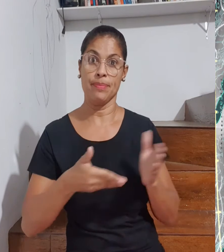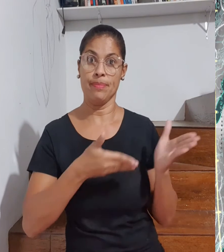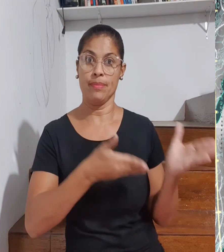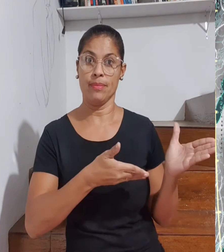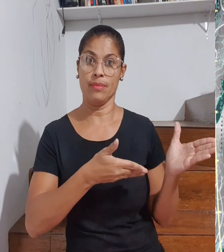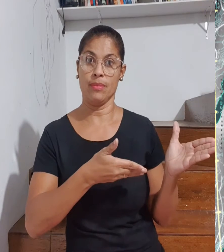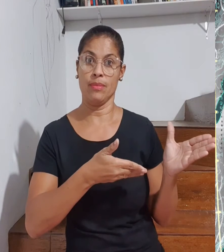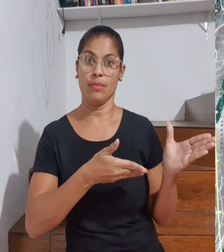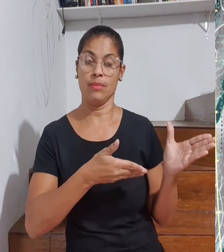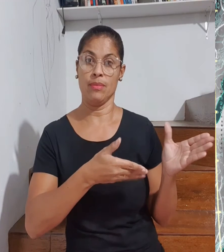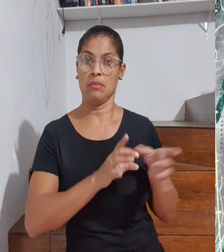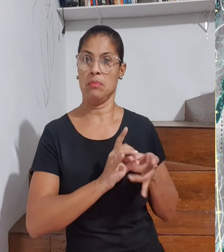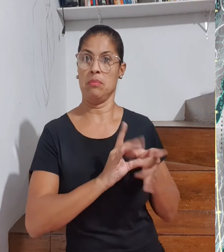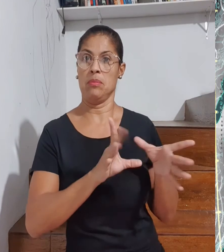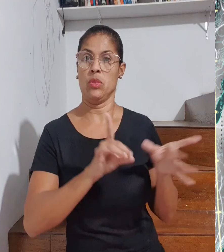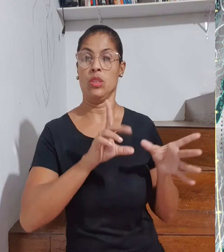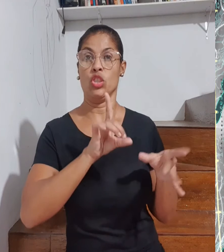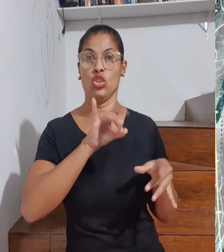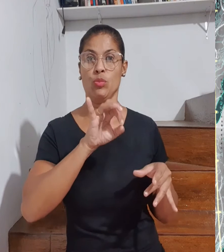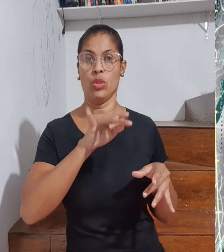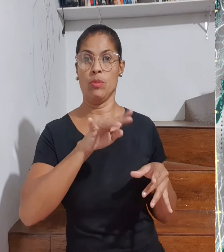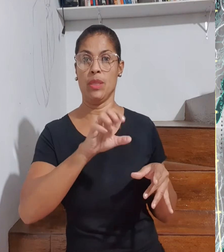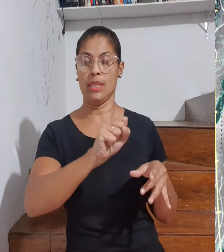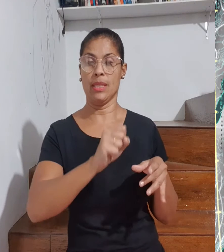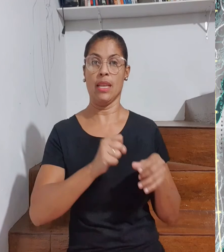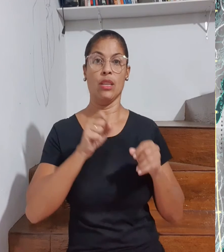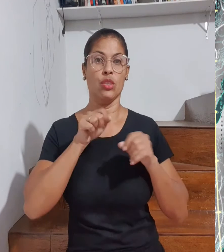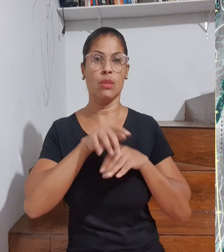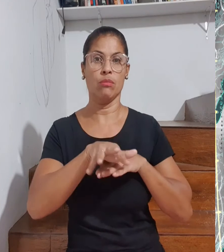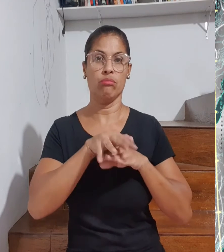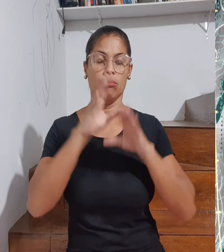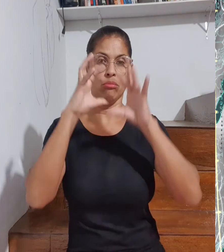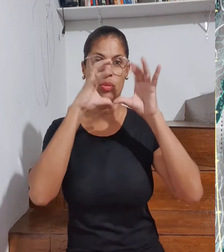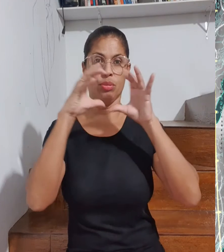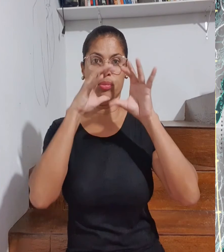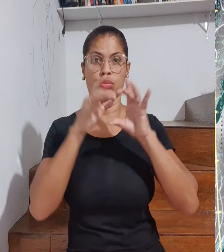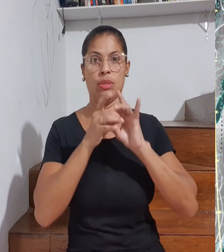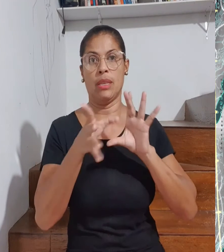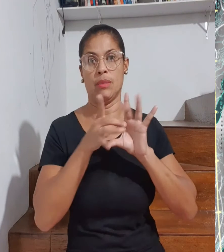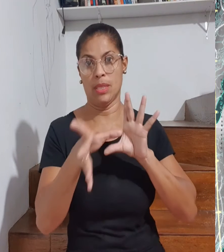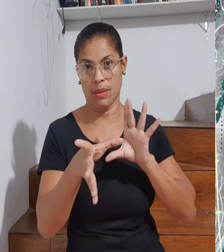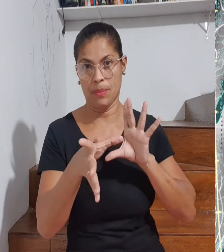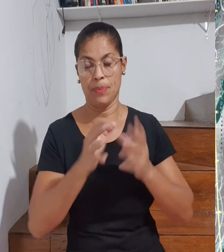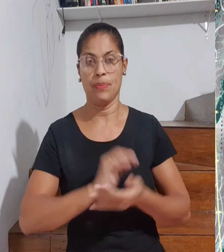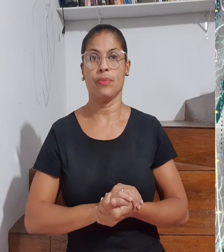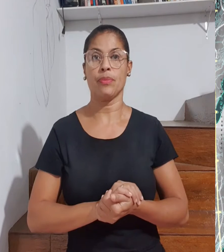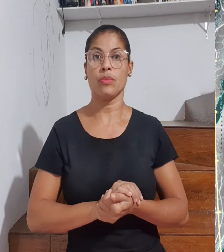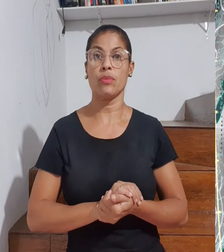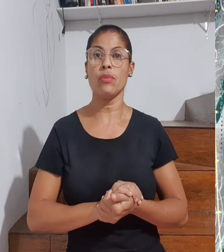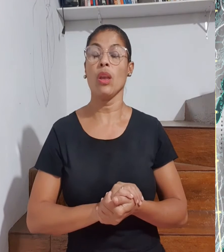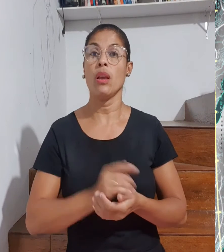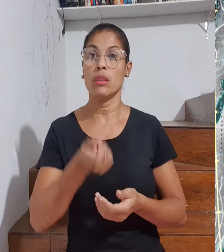quando favorecem a disponibilidade da acetilcolina na neurotransmissão. Como